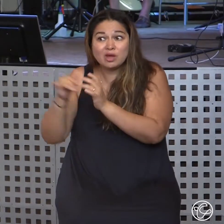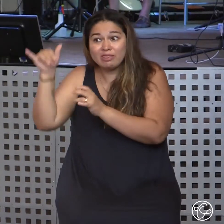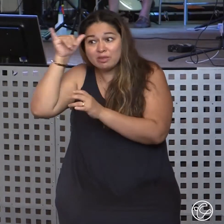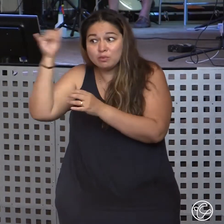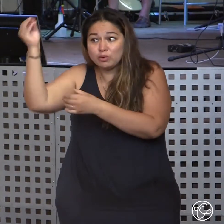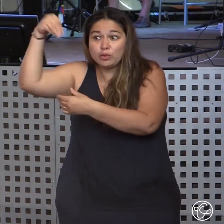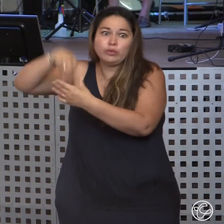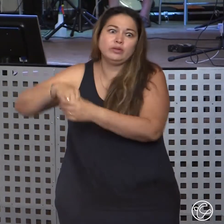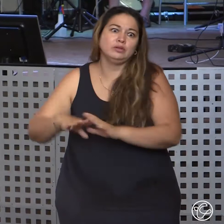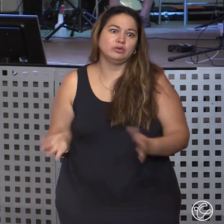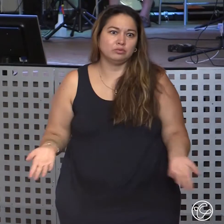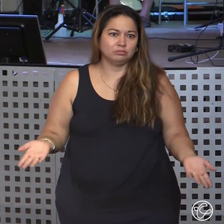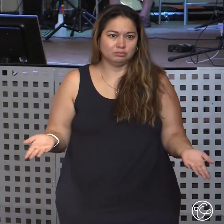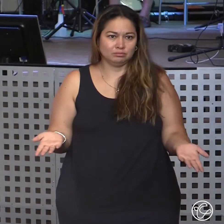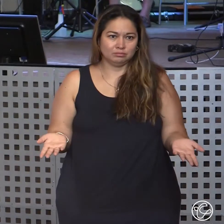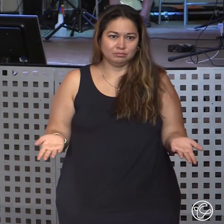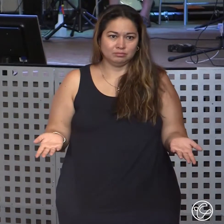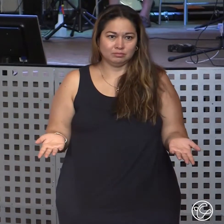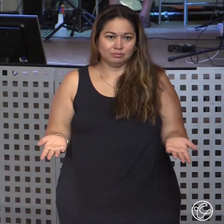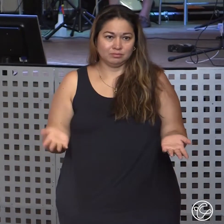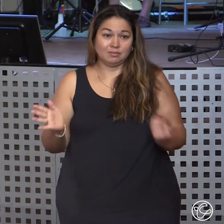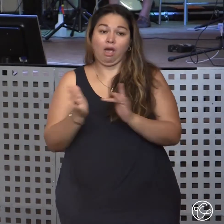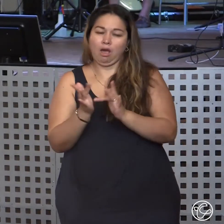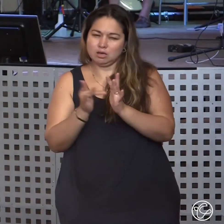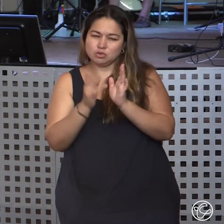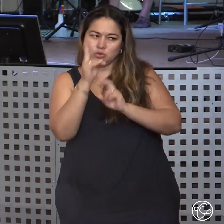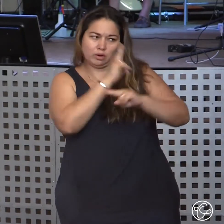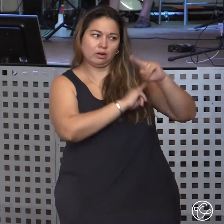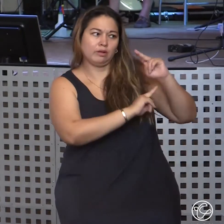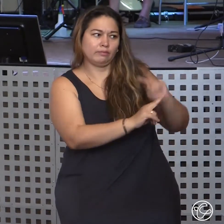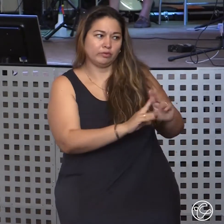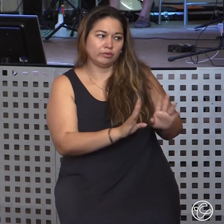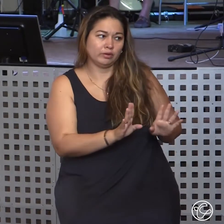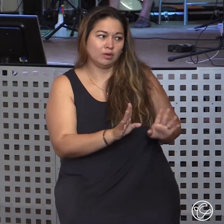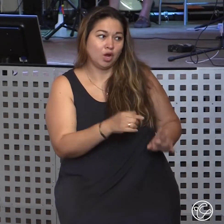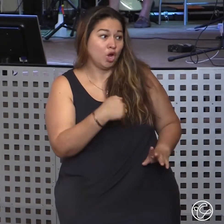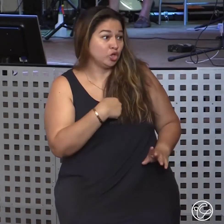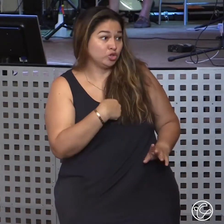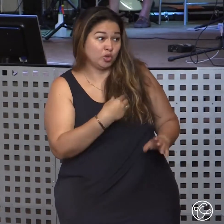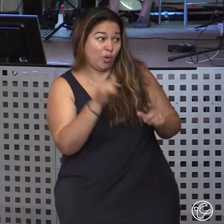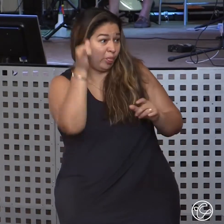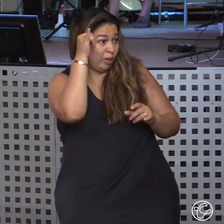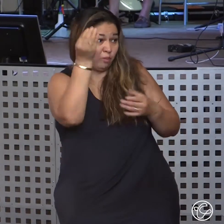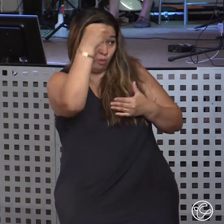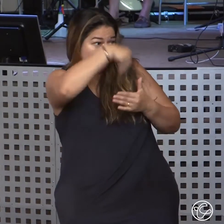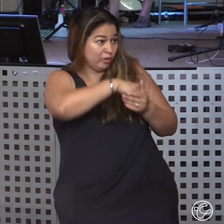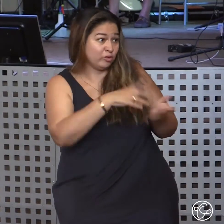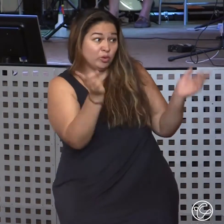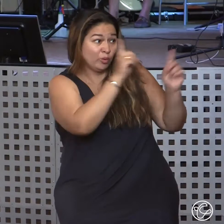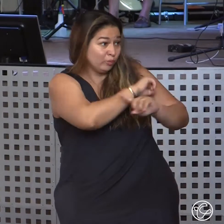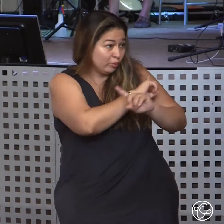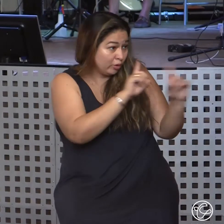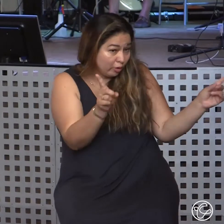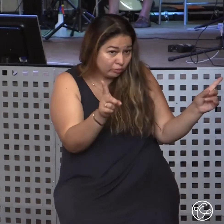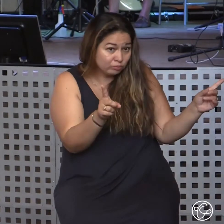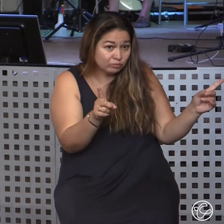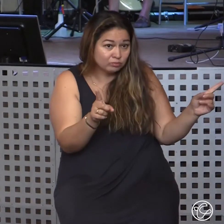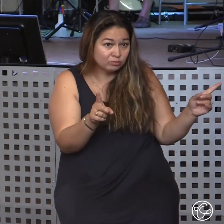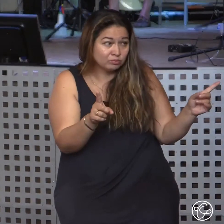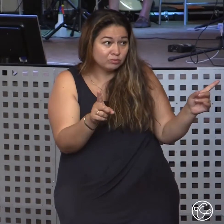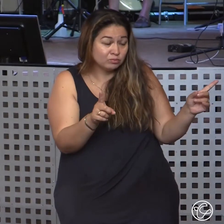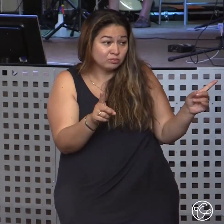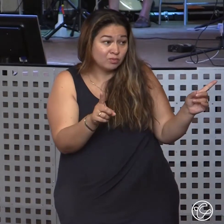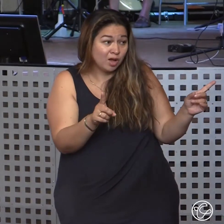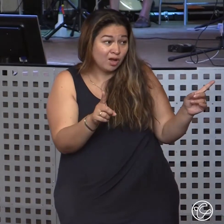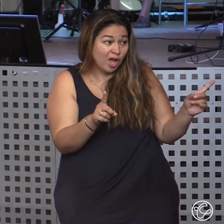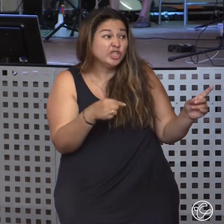quiero. Respondió Jesús, yo no tengo demonio, antes